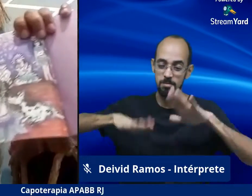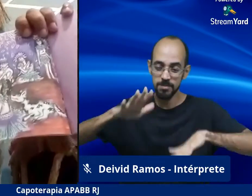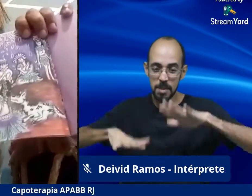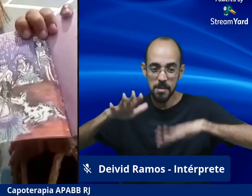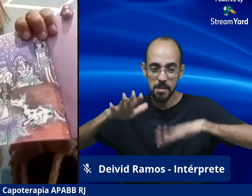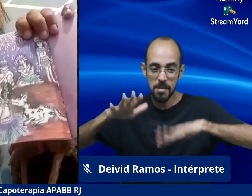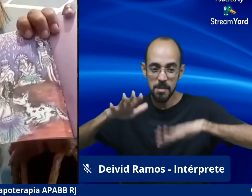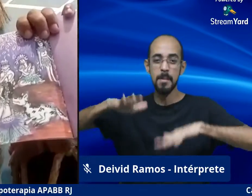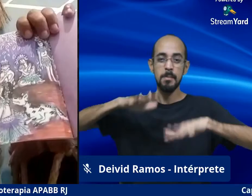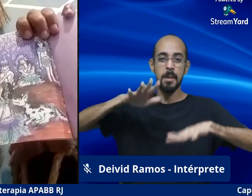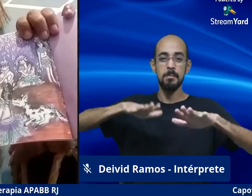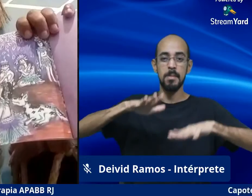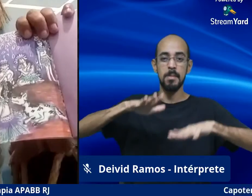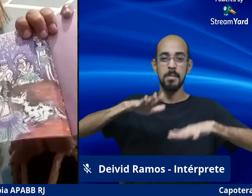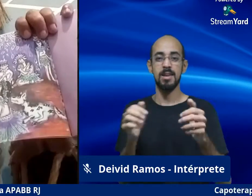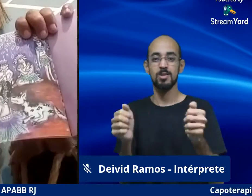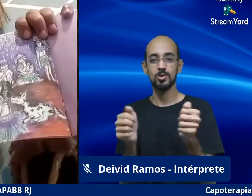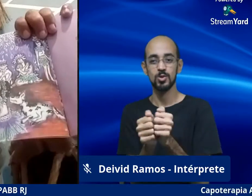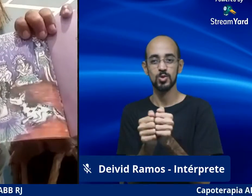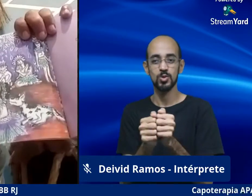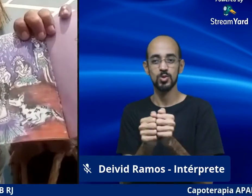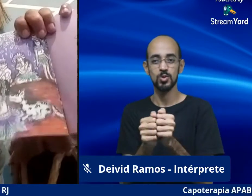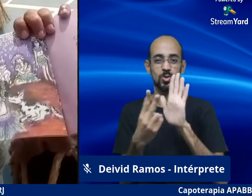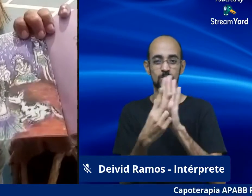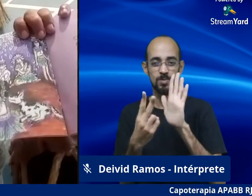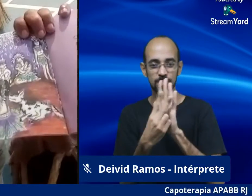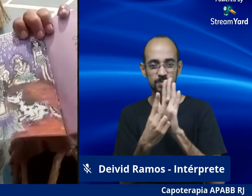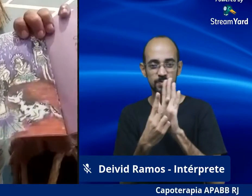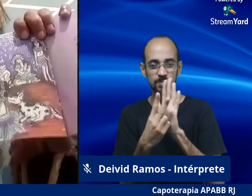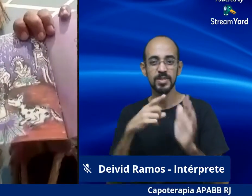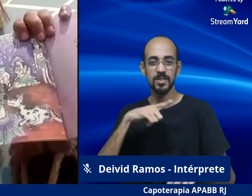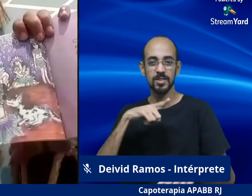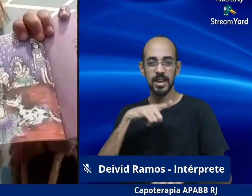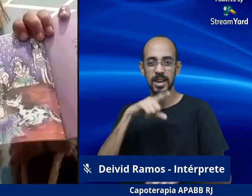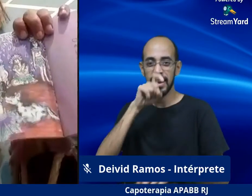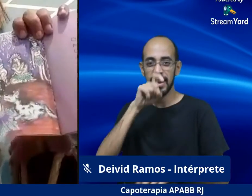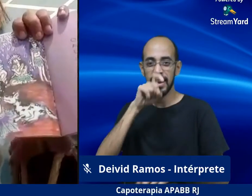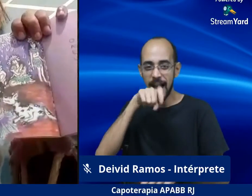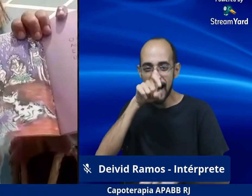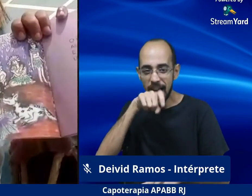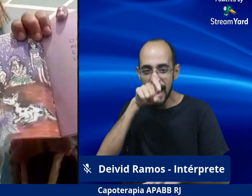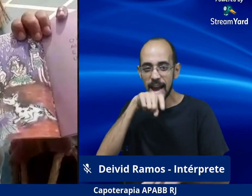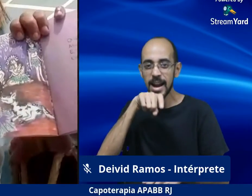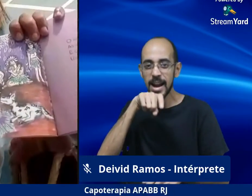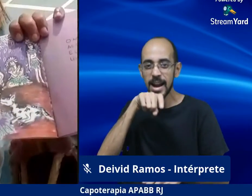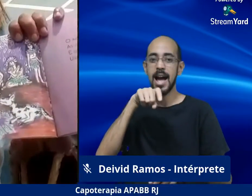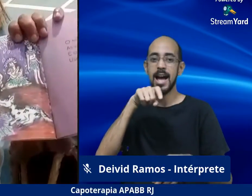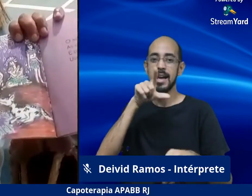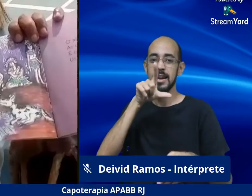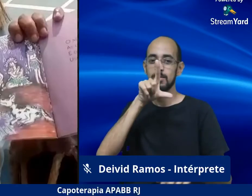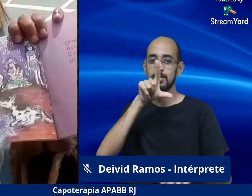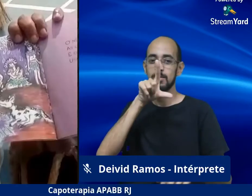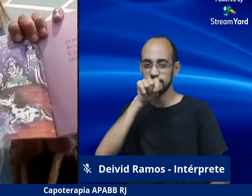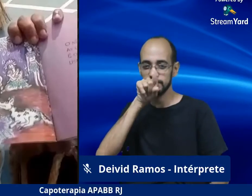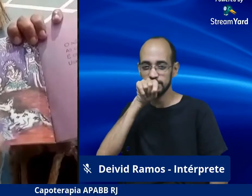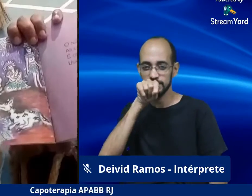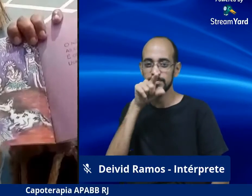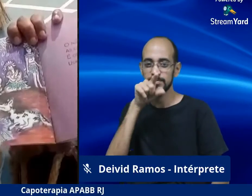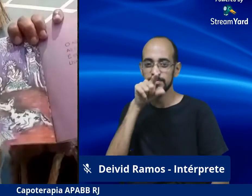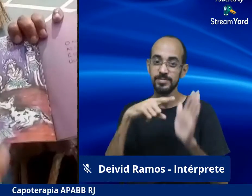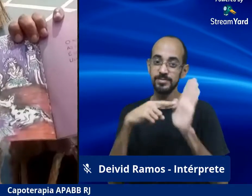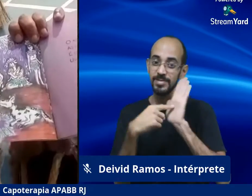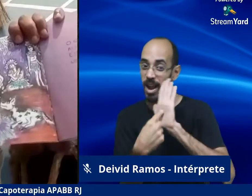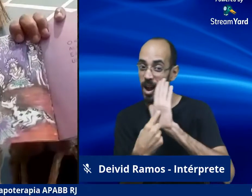gente tem a arara, a gente tem a tribo em volta do negro, como se ele estivesse apresentando, né, um